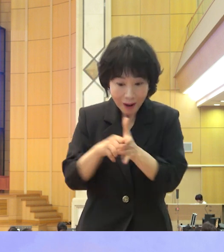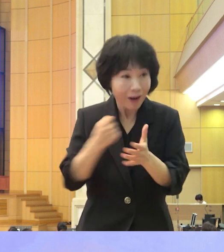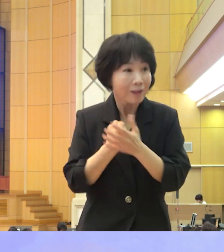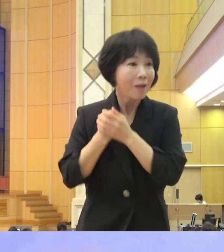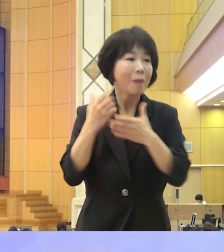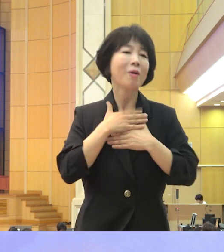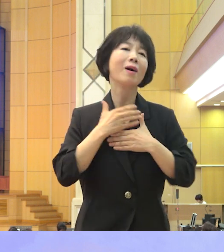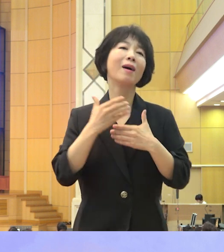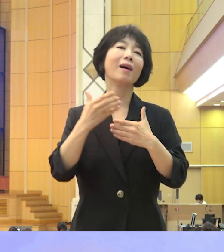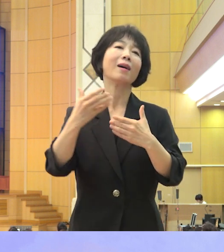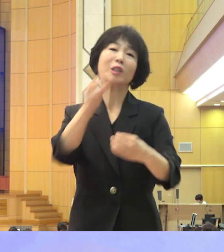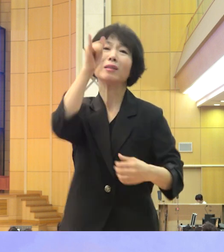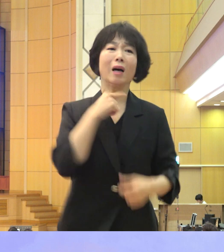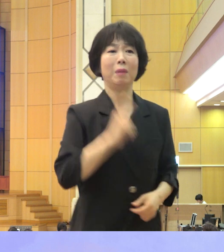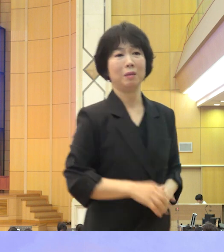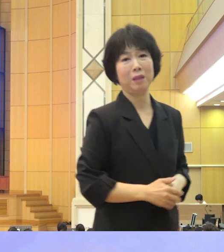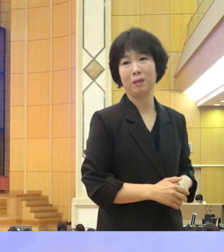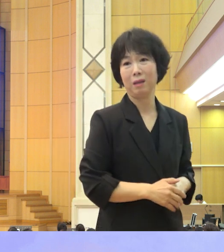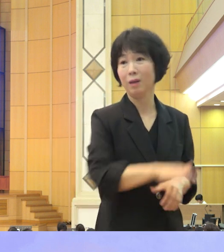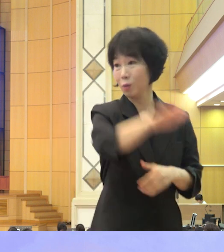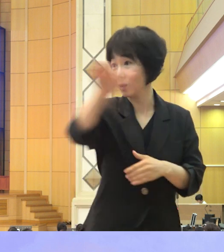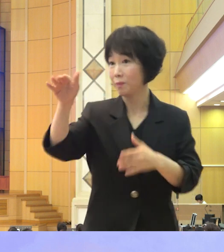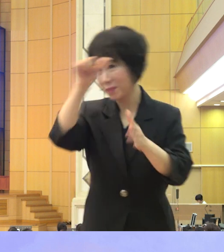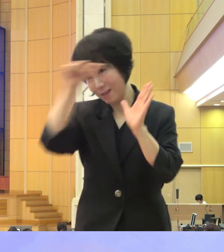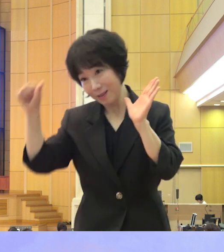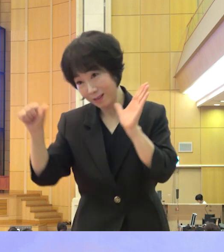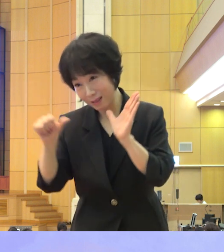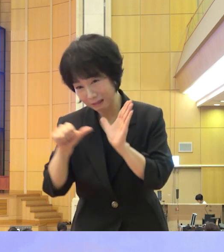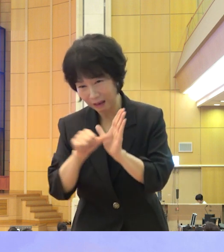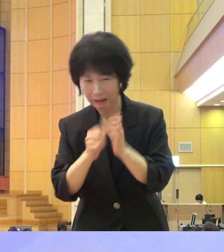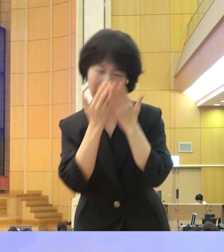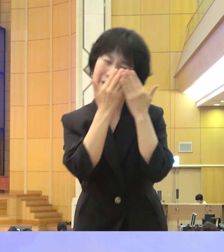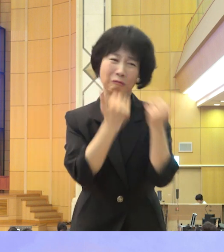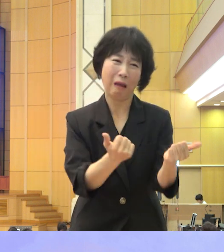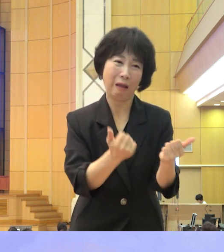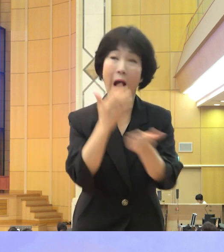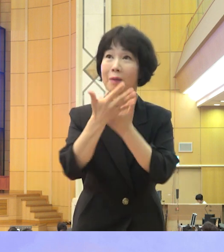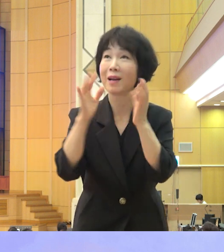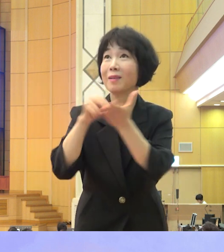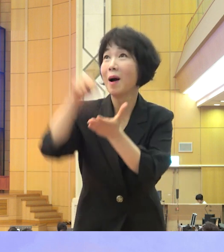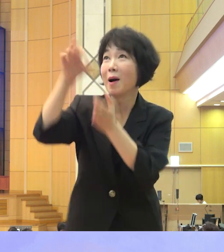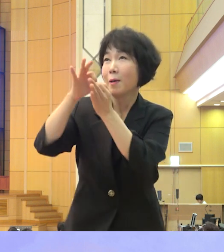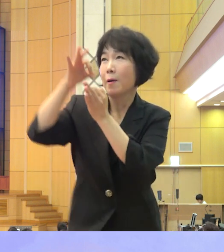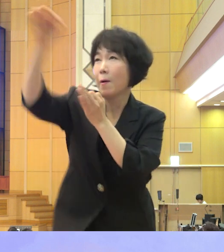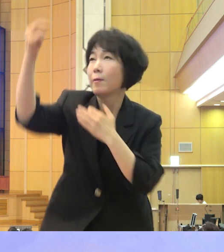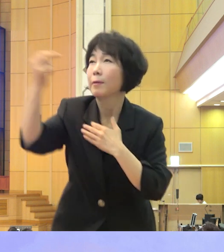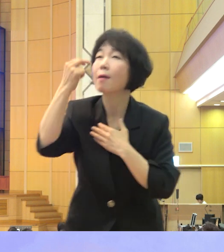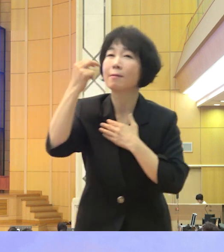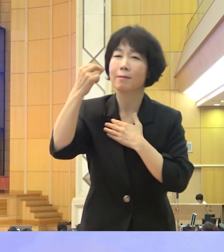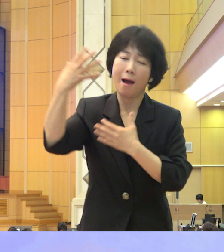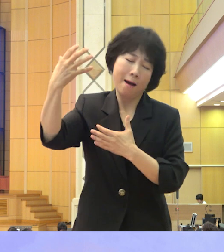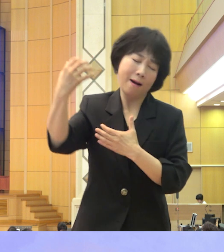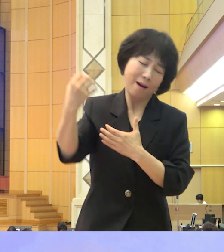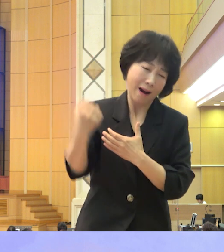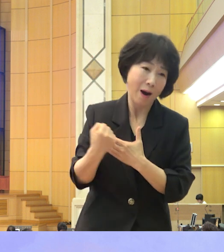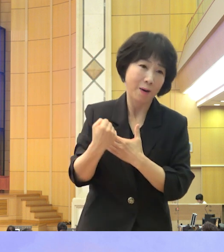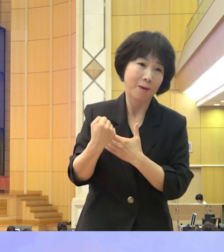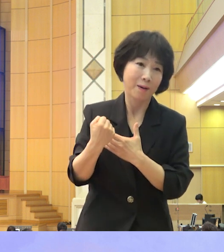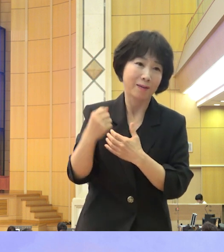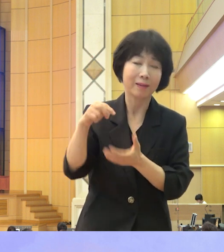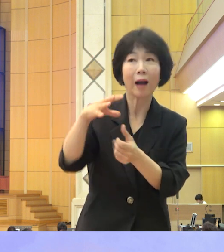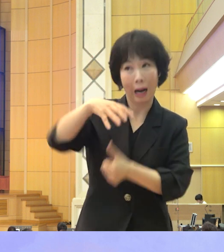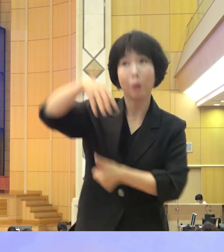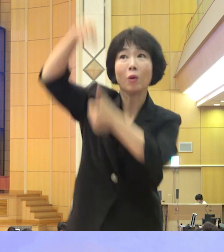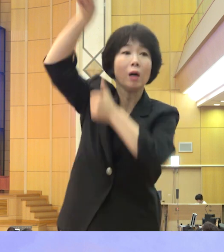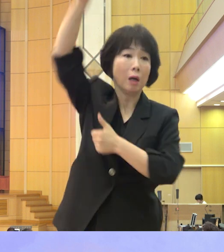슬픔 가운데 있을 거예요. 그러나 우리는 인생보다 더 기쁘고 더 좋은 천국이 기다리고